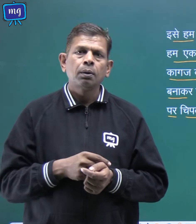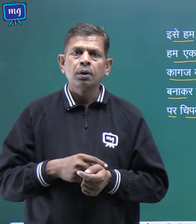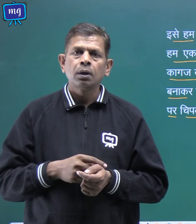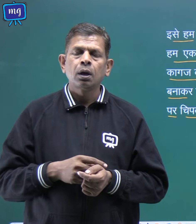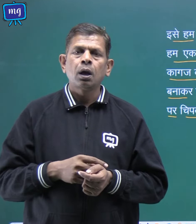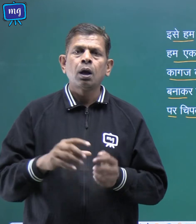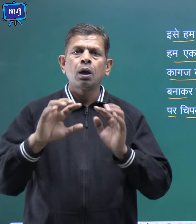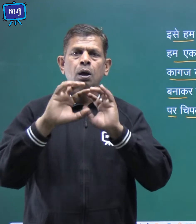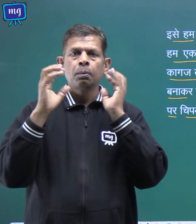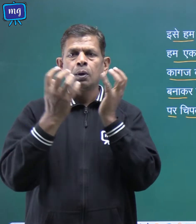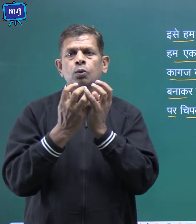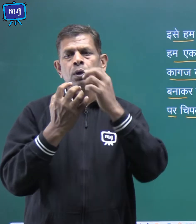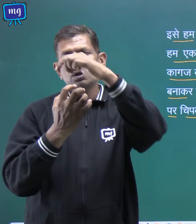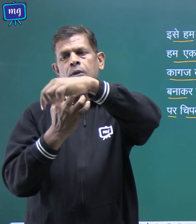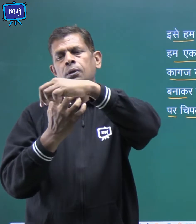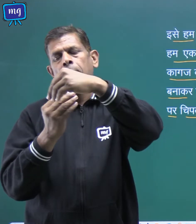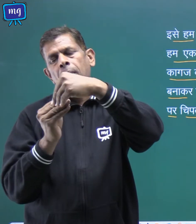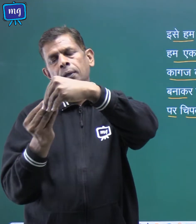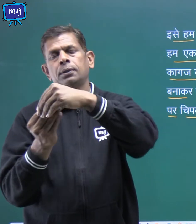पृथ्वी के अक्ष के पास है।